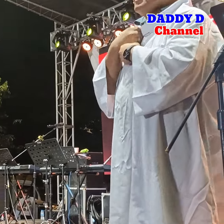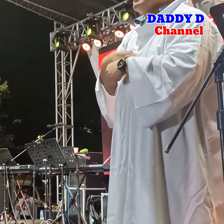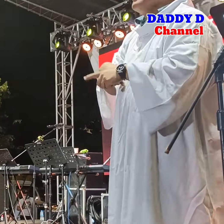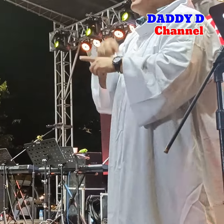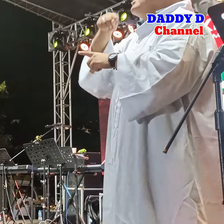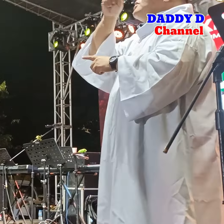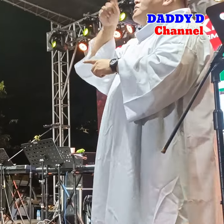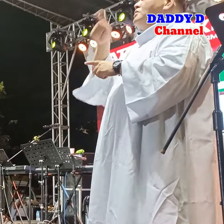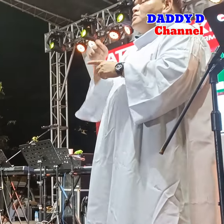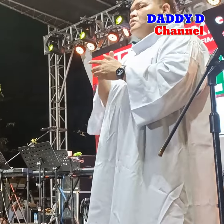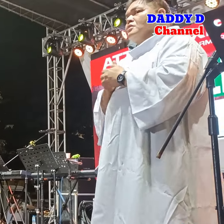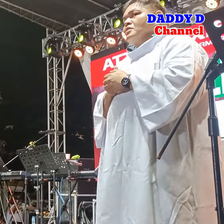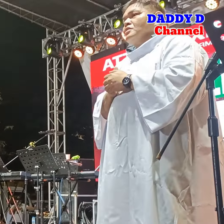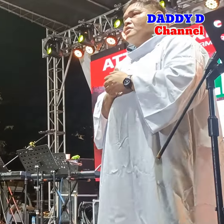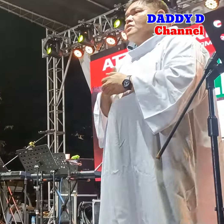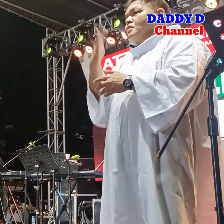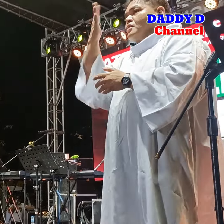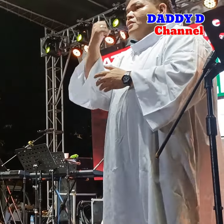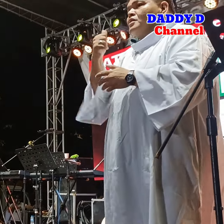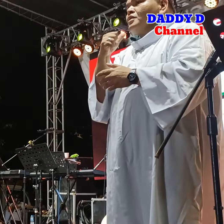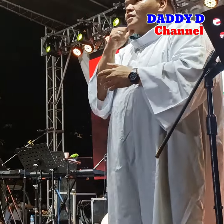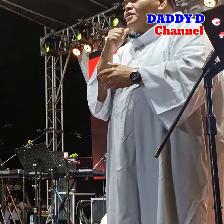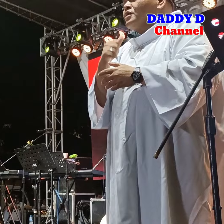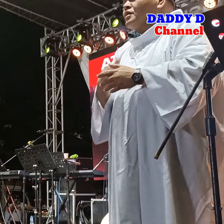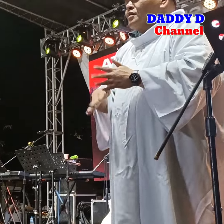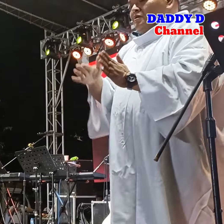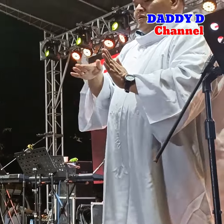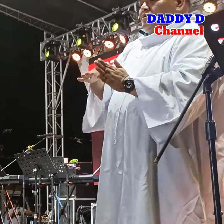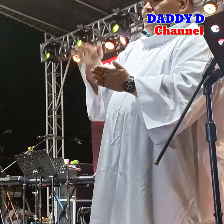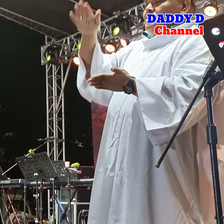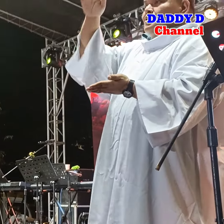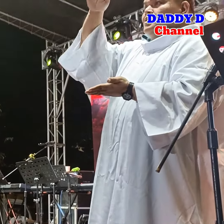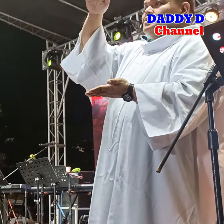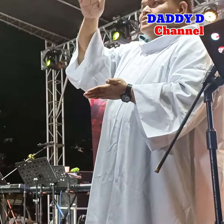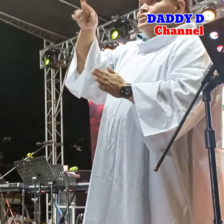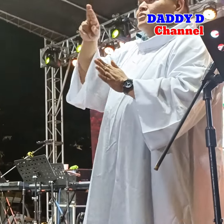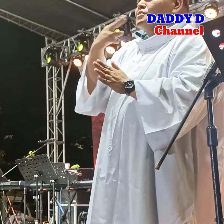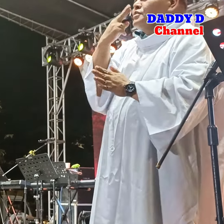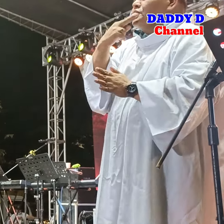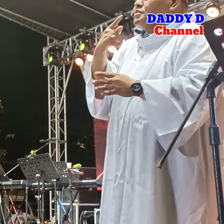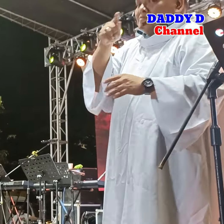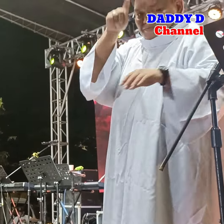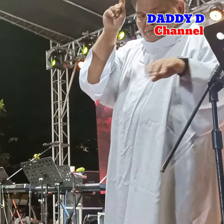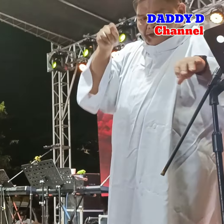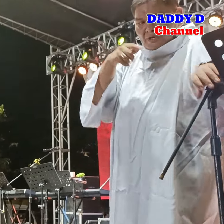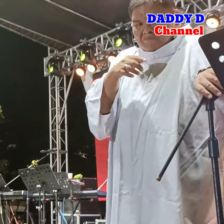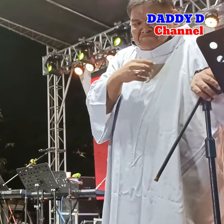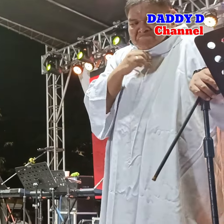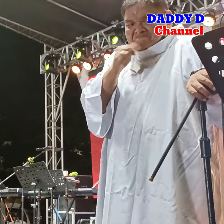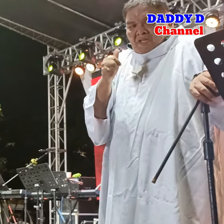Nung tinatanong natin, bakit tumataas presyo ng bigas? Sinagot ba tayo?